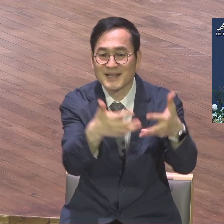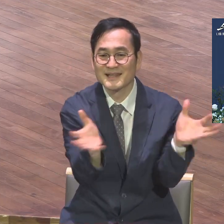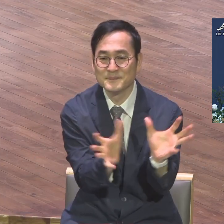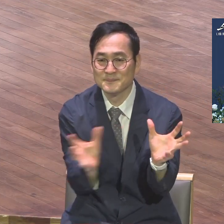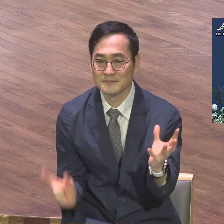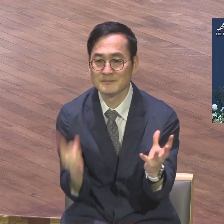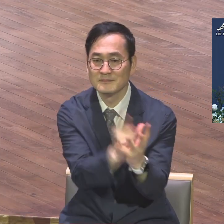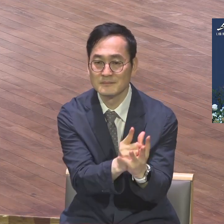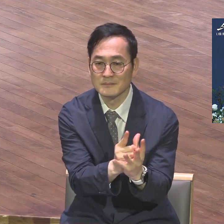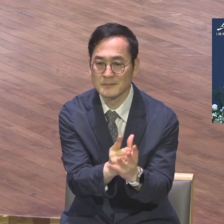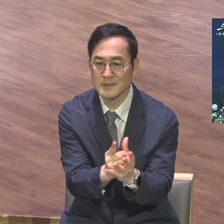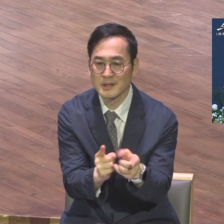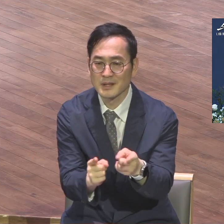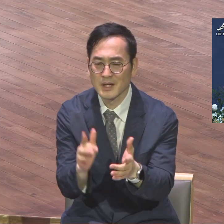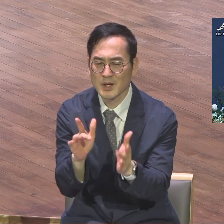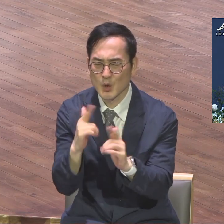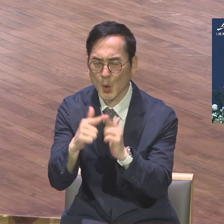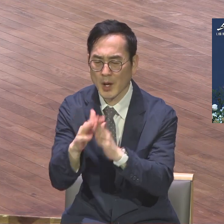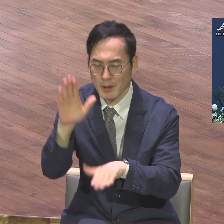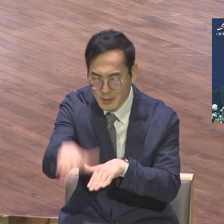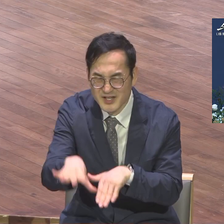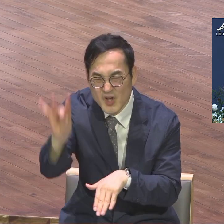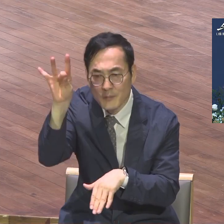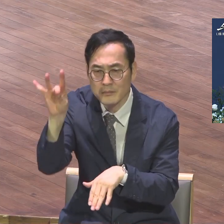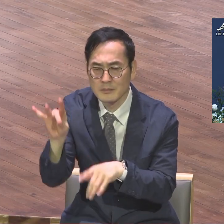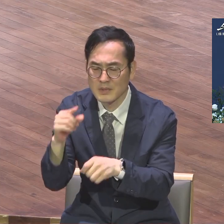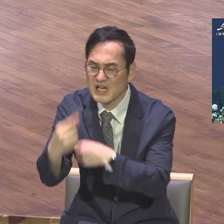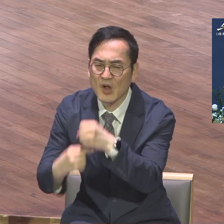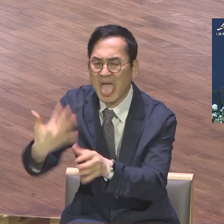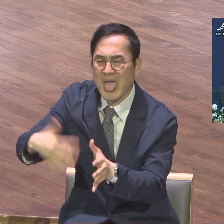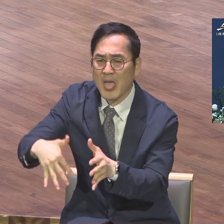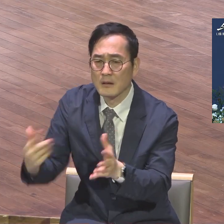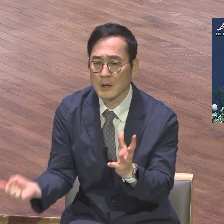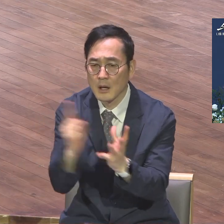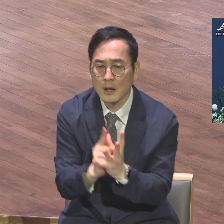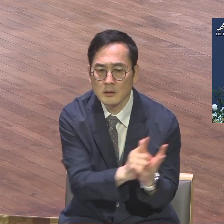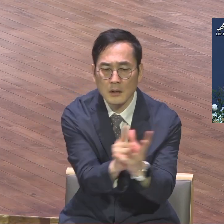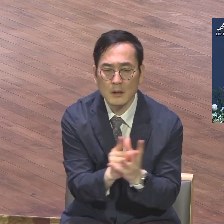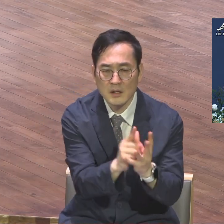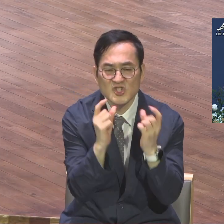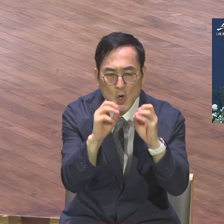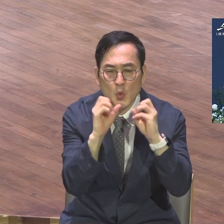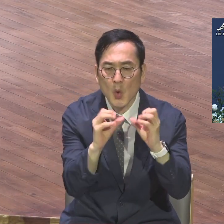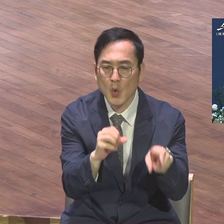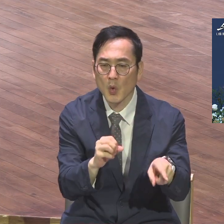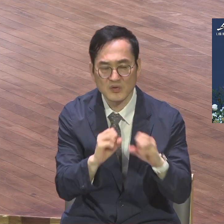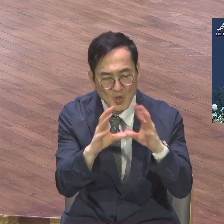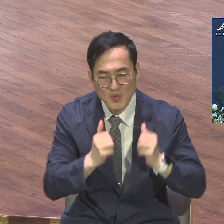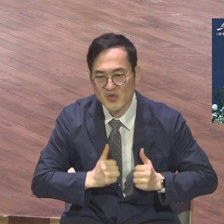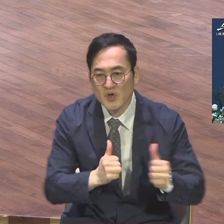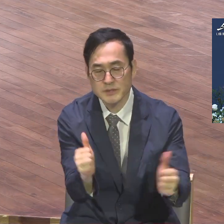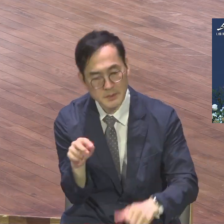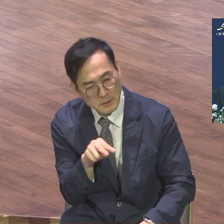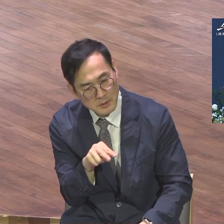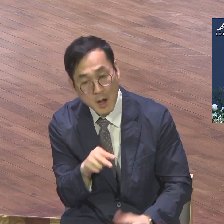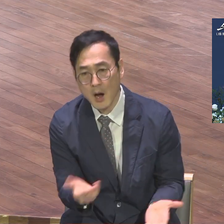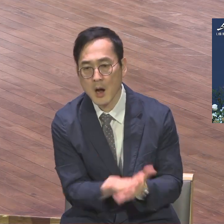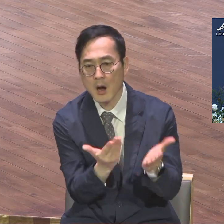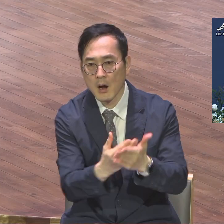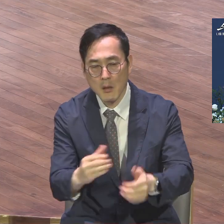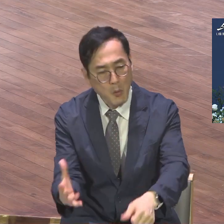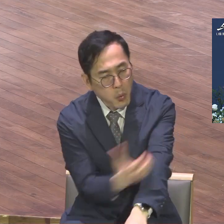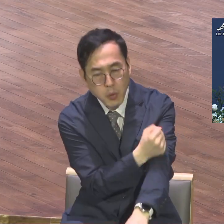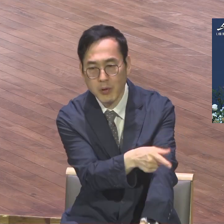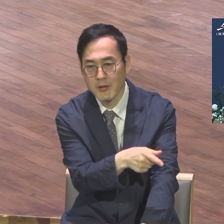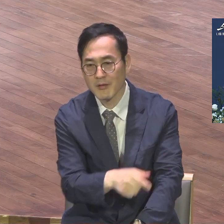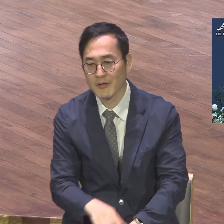믿은 지도 1년도 안 된 분이 벌써 무속인 전도한다니까. 무속팀 따라 무속인 전도해요. 얼마나 성경이 빠릅니까? 여러분